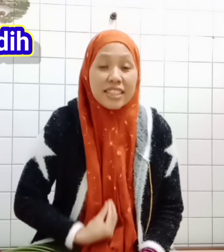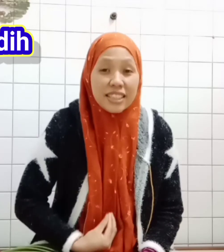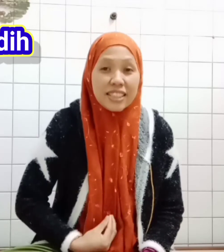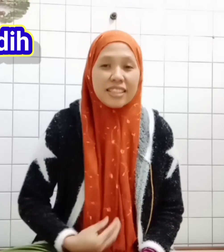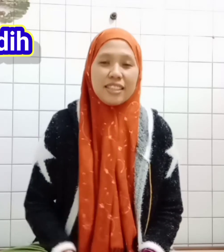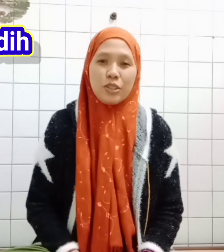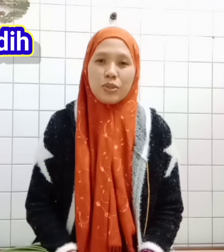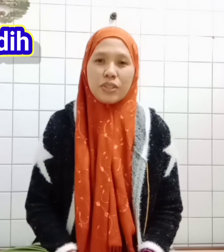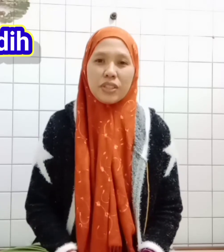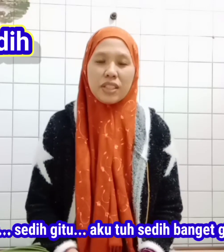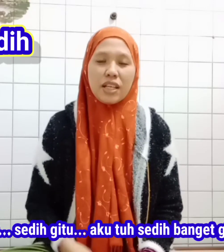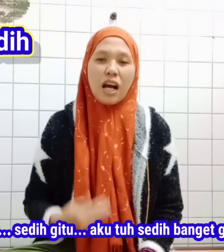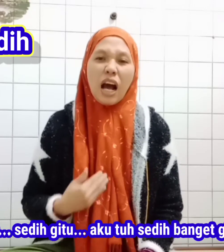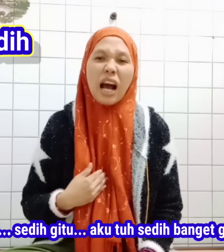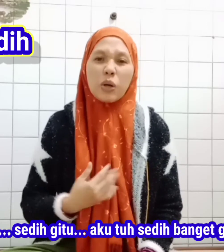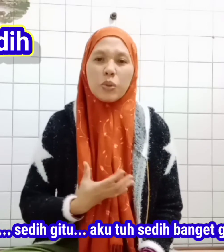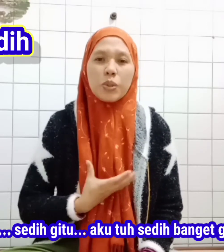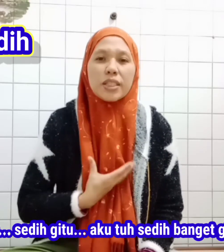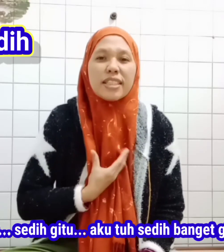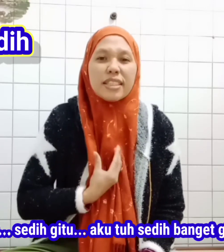sedih gitu. Aku